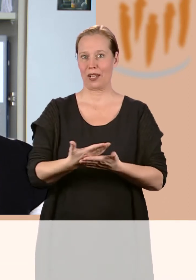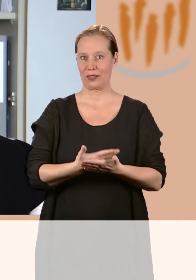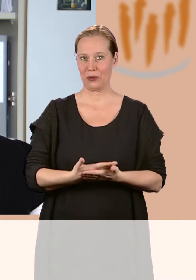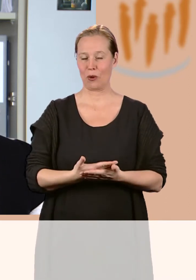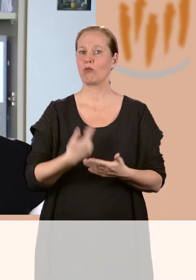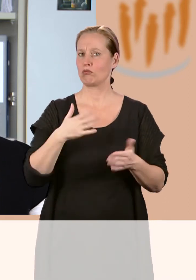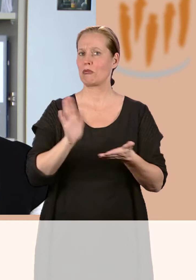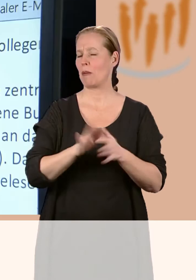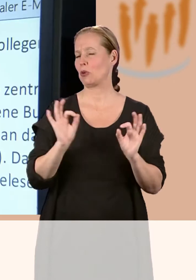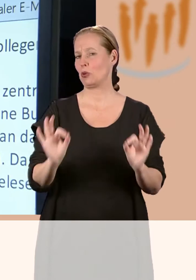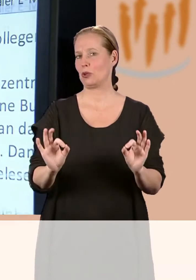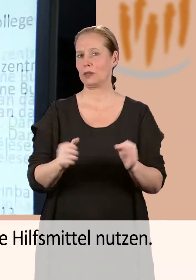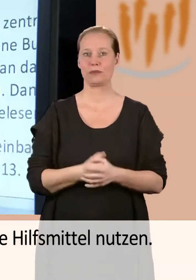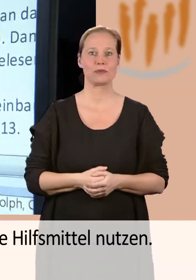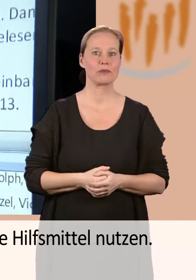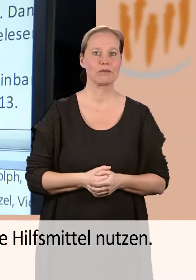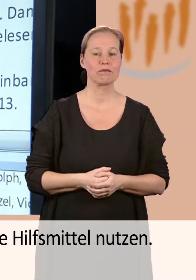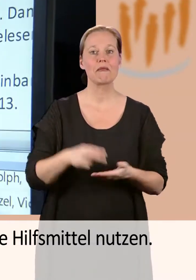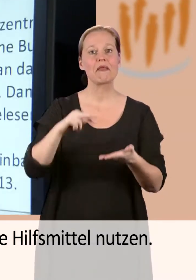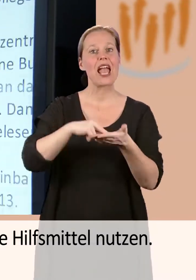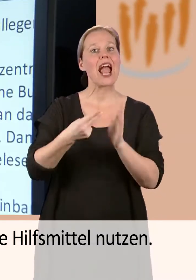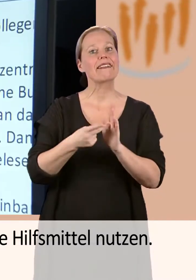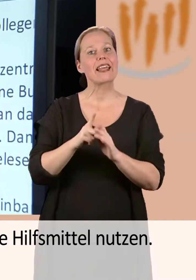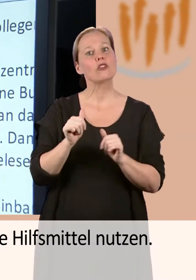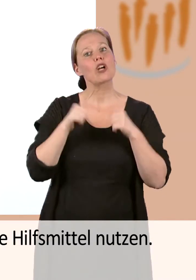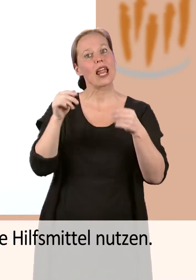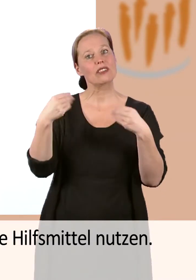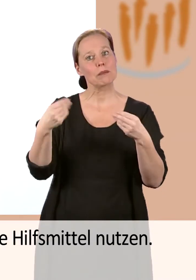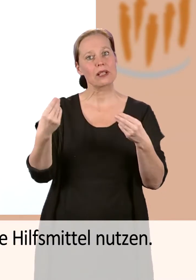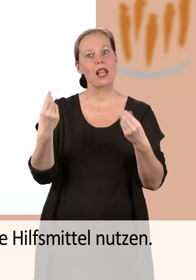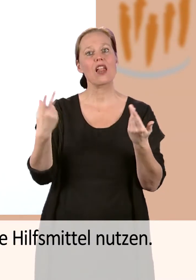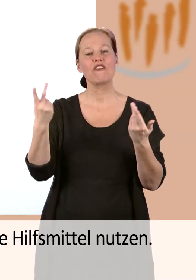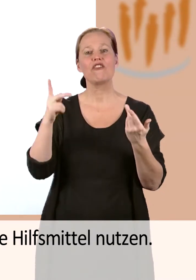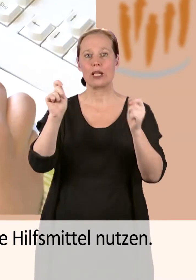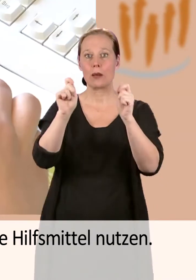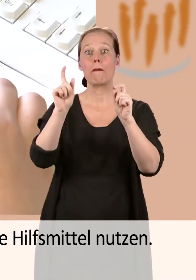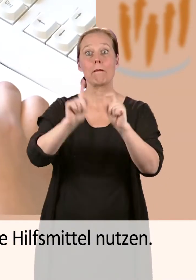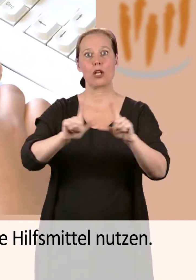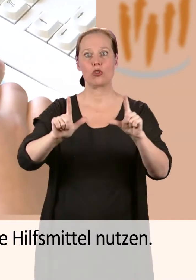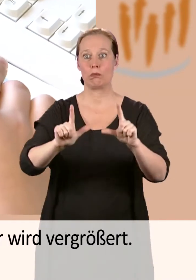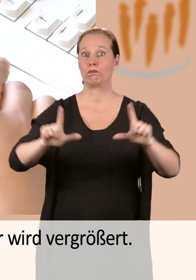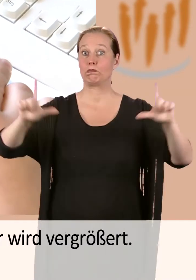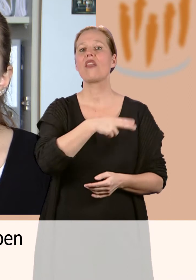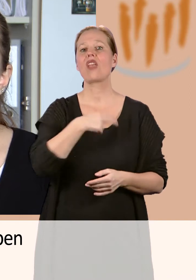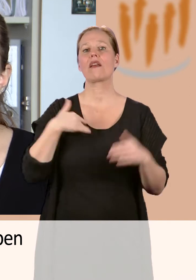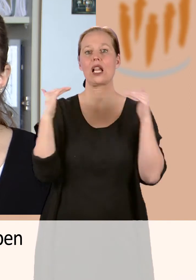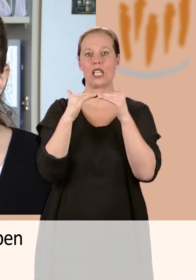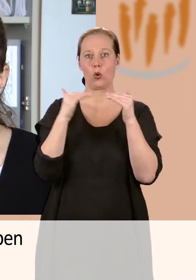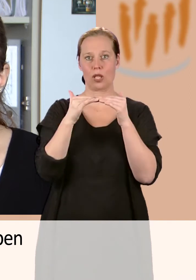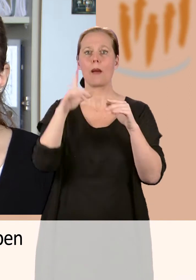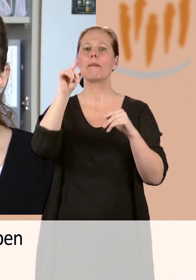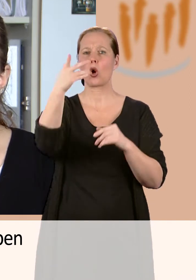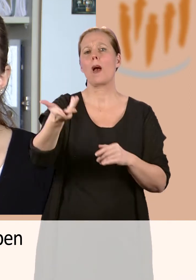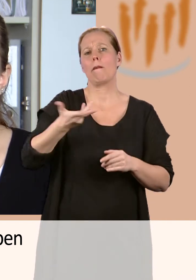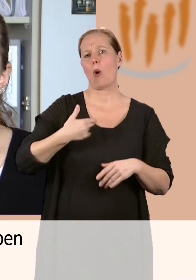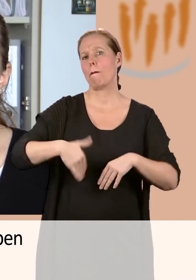nicht immer so einfach, gerade da Autofahren nicht geht. Aber im öffentlichen Personennahverkehr klappt das alles ganz gut, gerade hier in Dresden in der